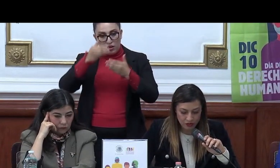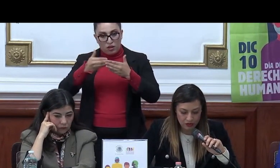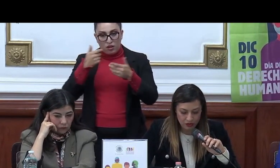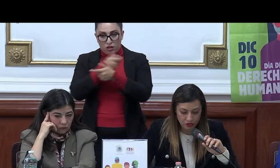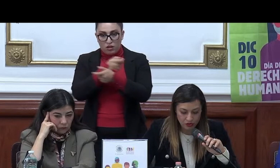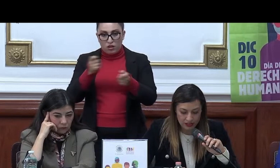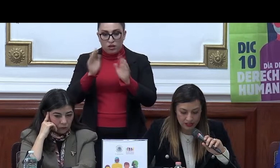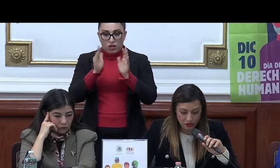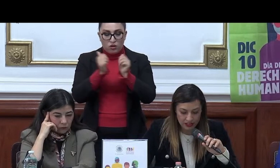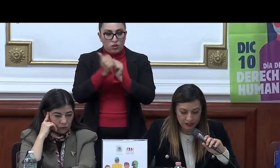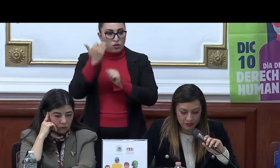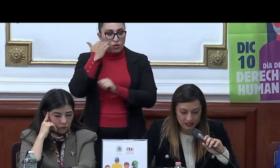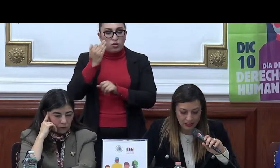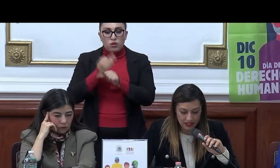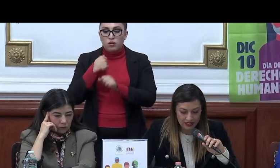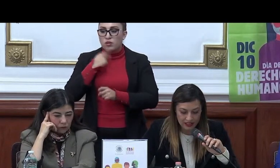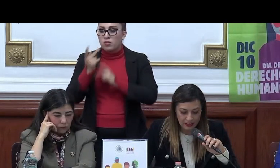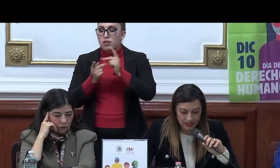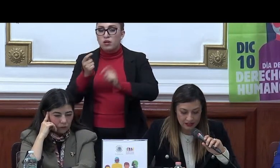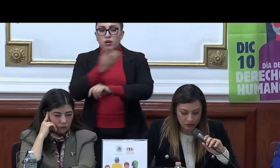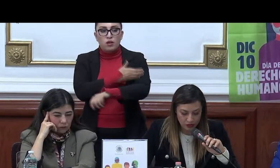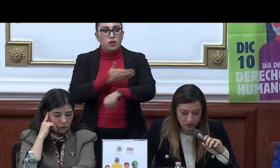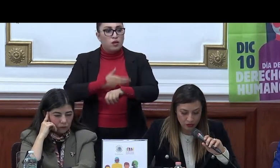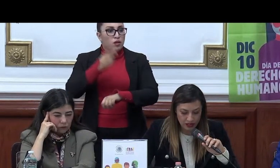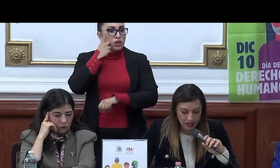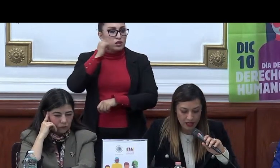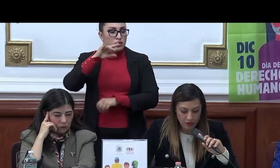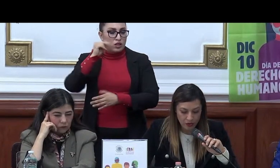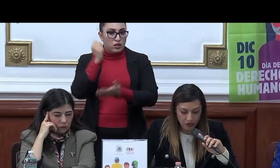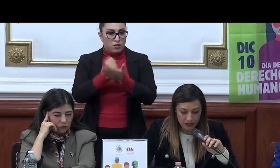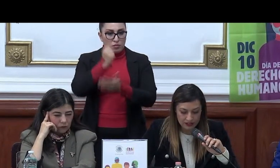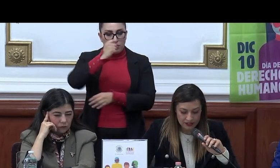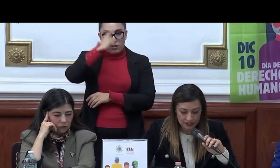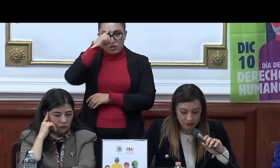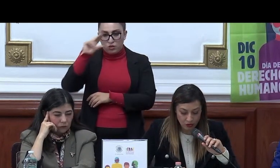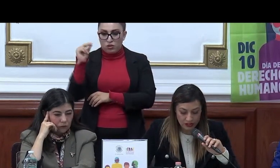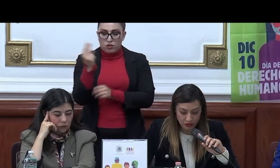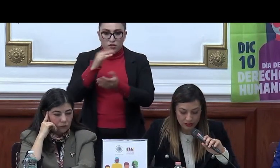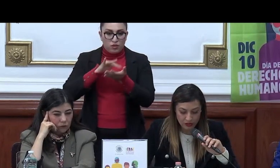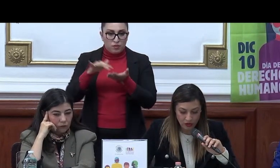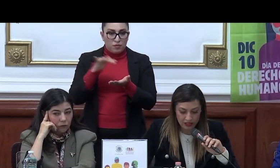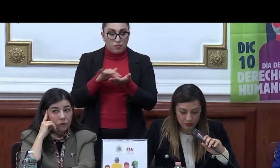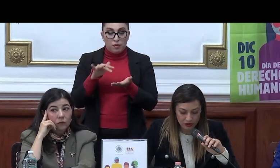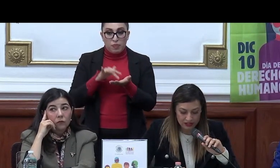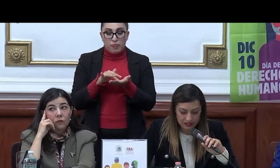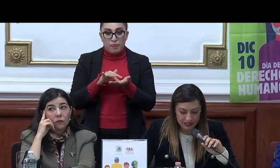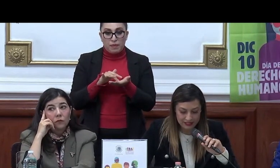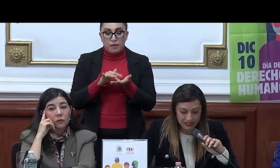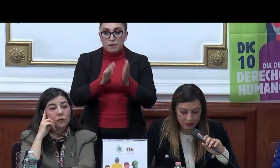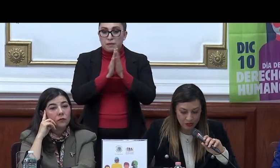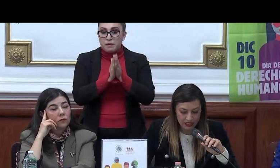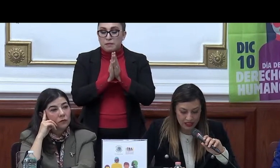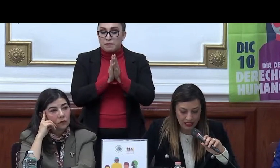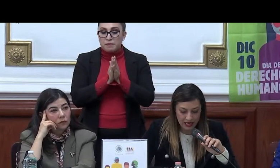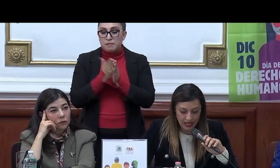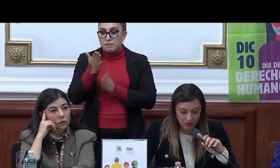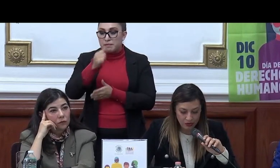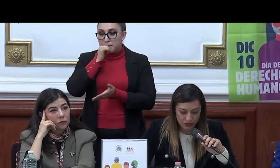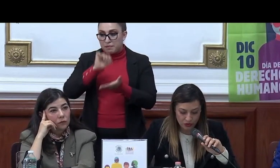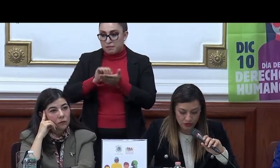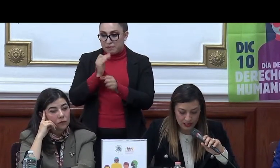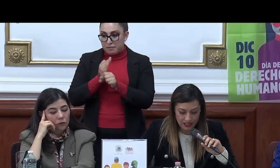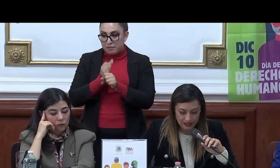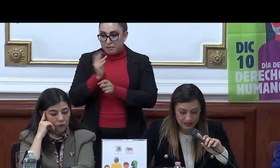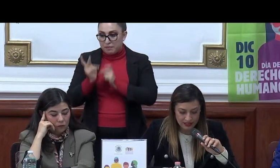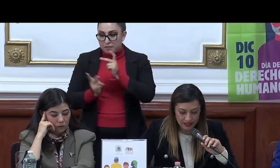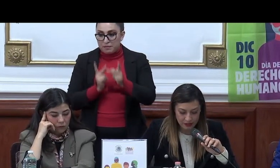debida, someto a su consideración la dispensa de su lectura, por lo que solicito a la diputada secretaria sirva a poner a